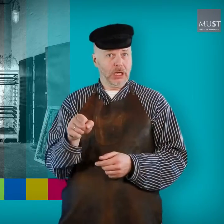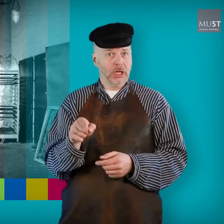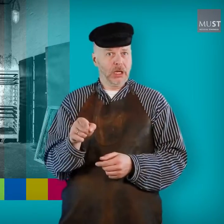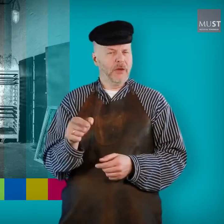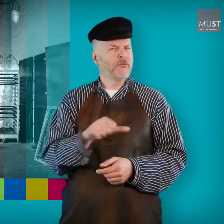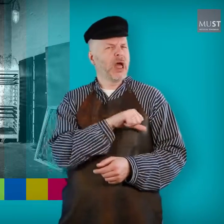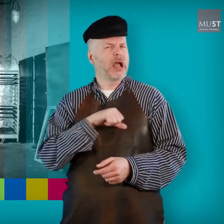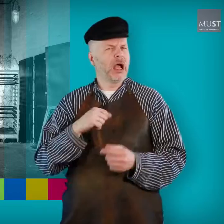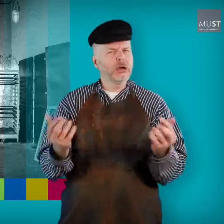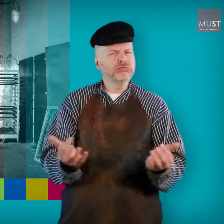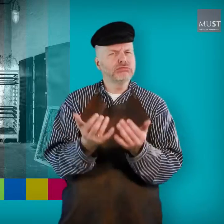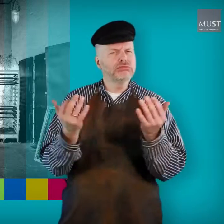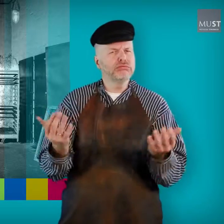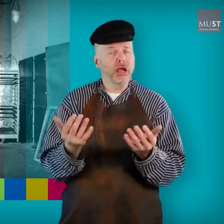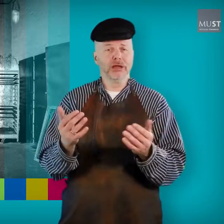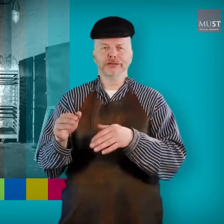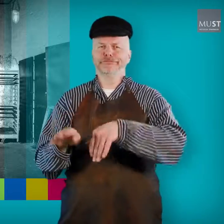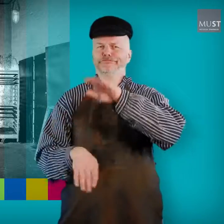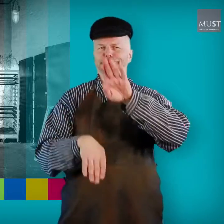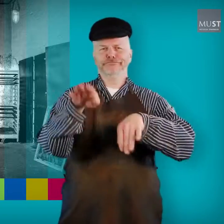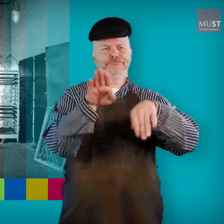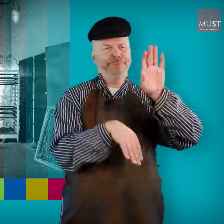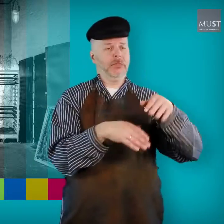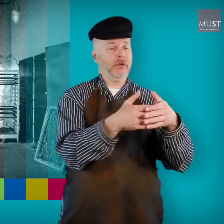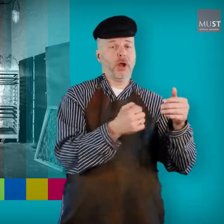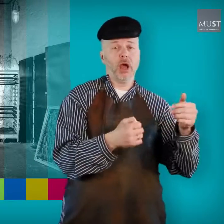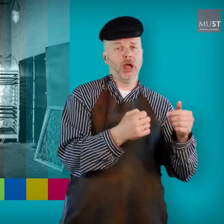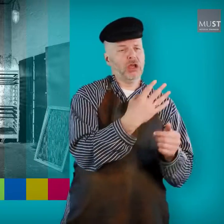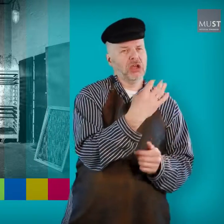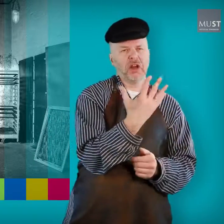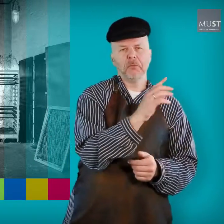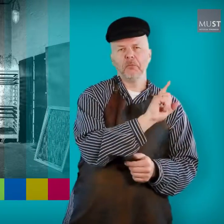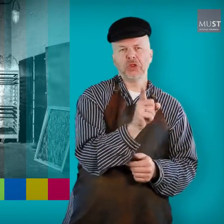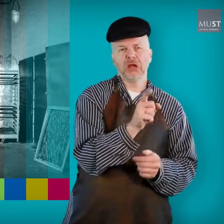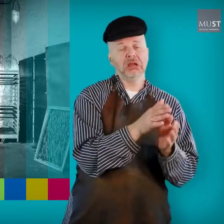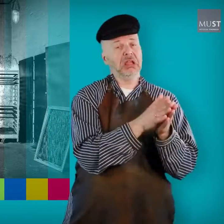Varighet på røyking varierte fra 45 minutter til 2,5 timer,